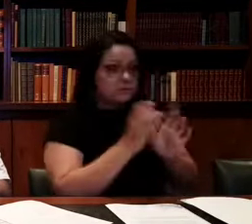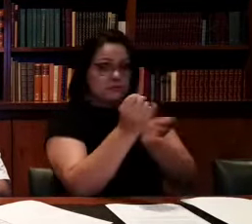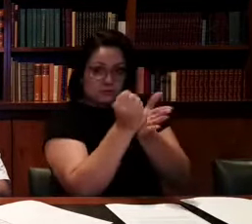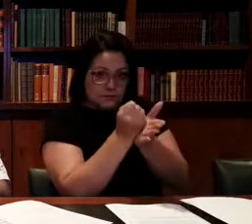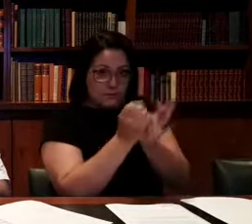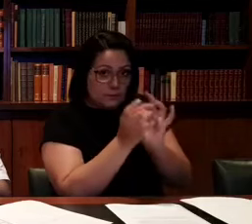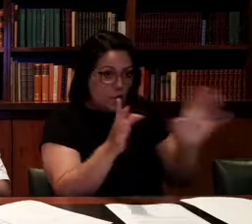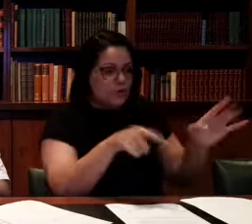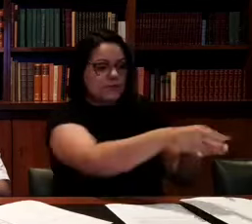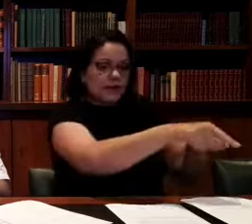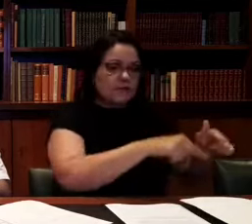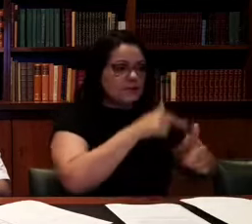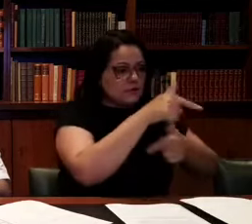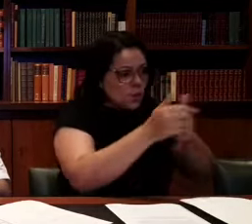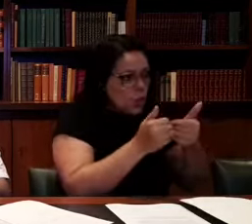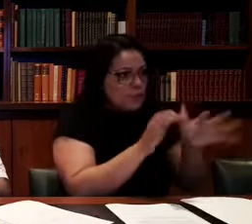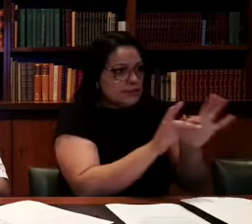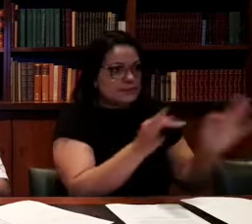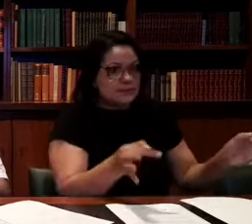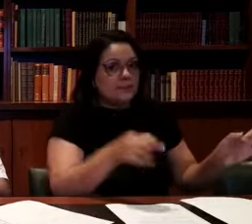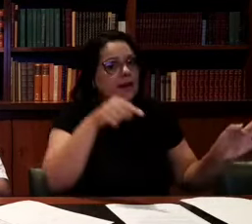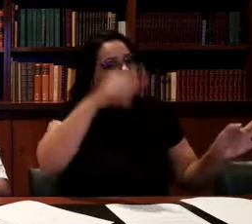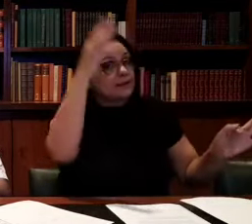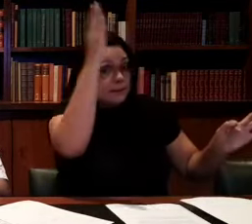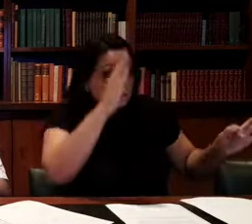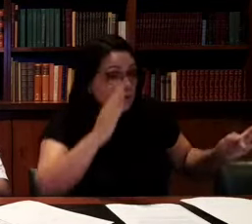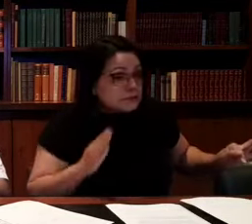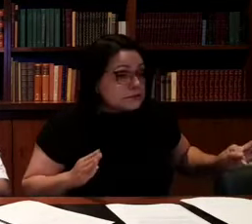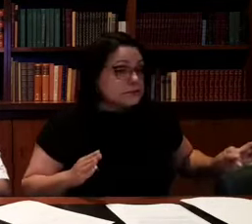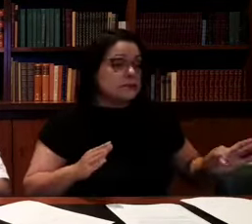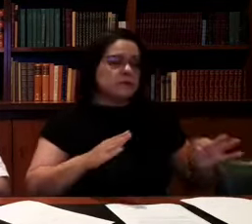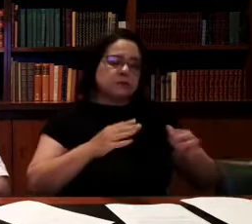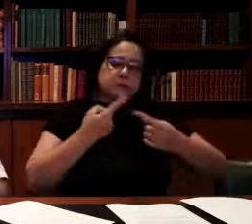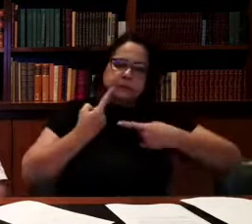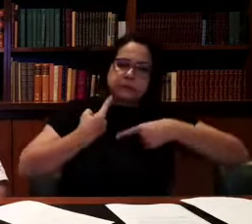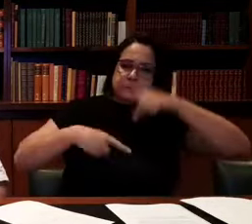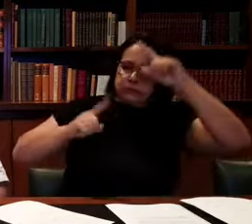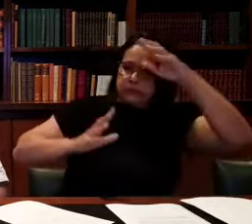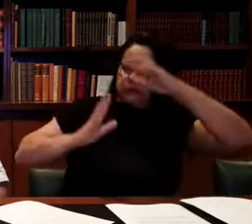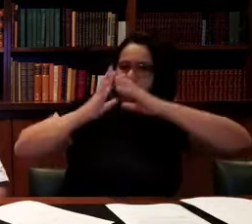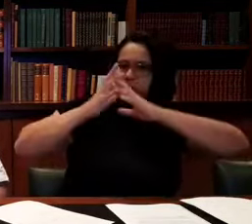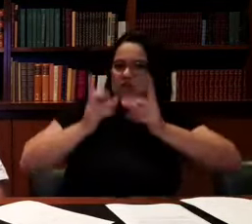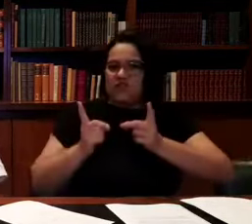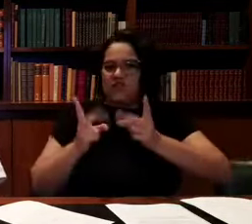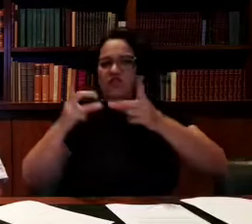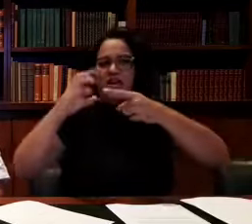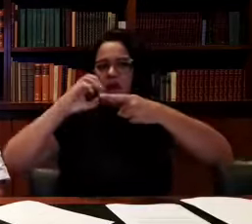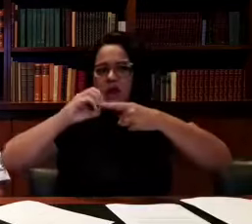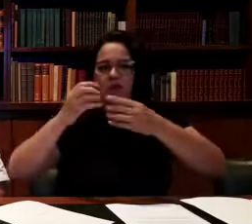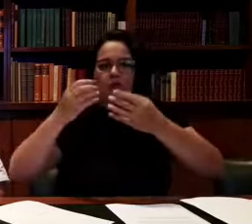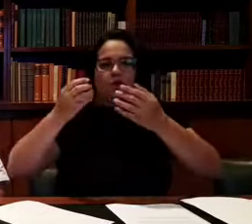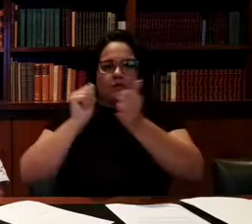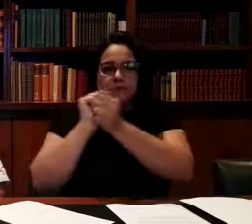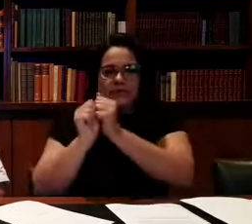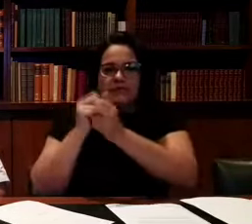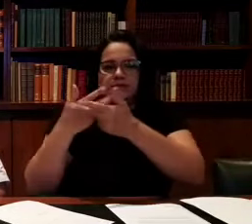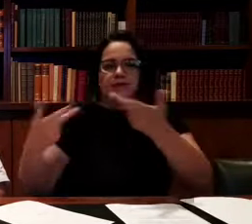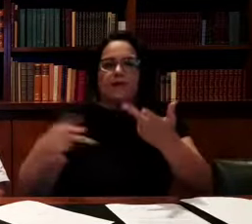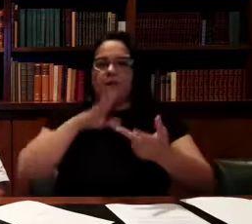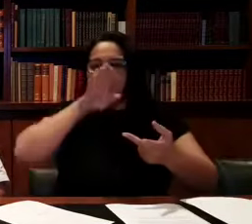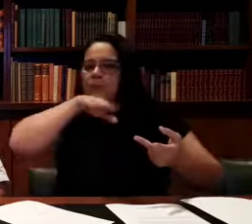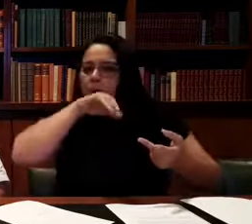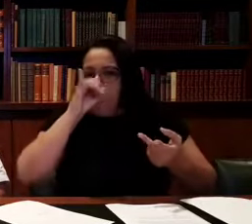potencial Presidente assim como o Brasil é um grande exportador de grãos de bovinos e suínos de aves o Brasil